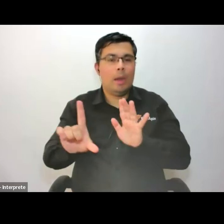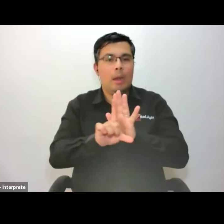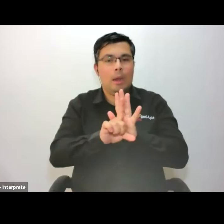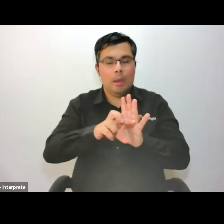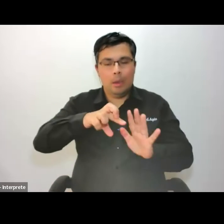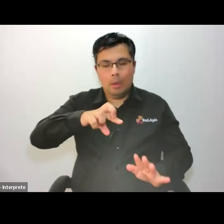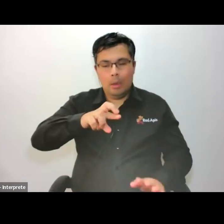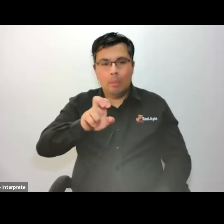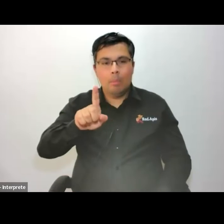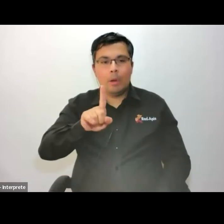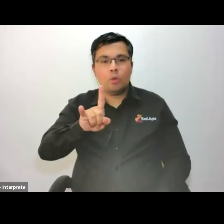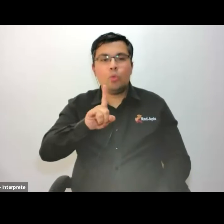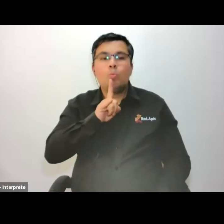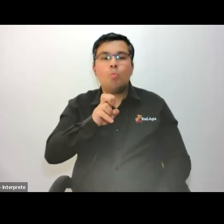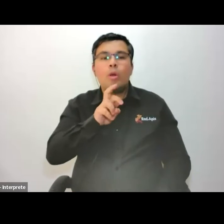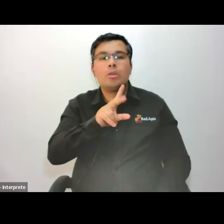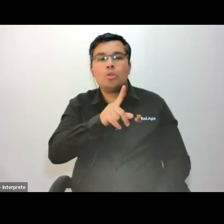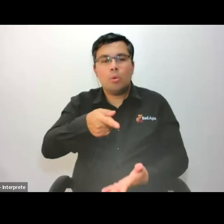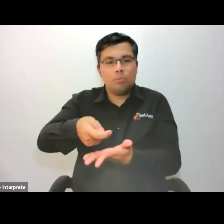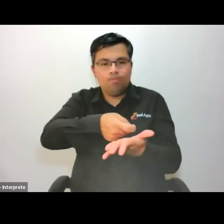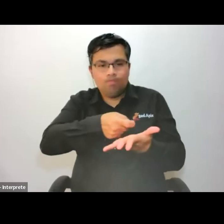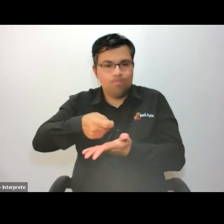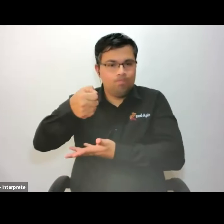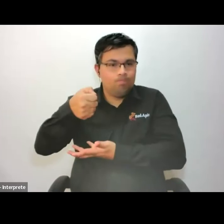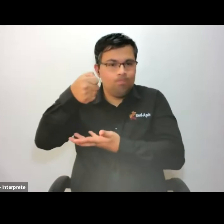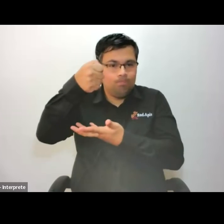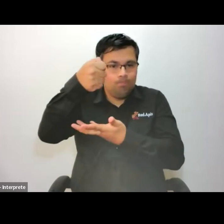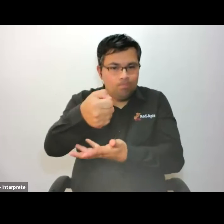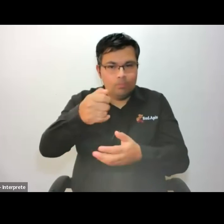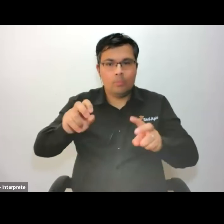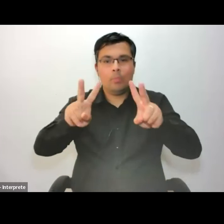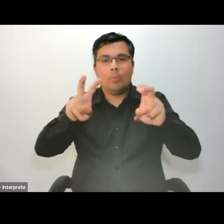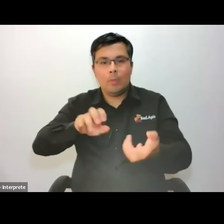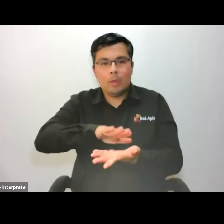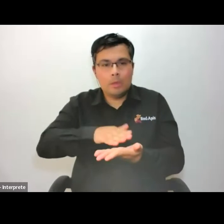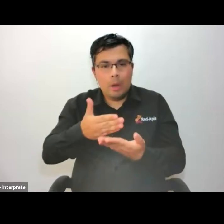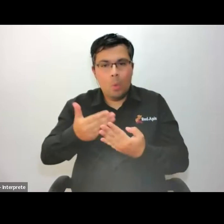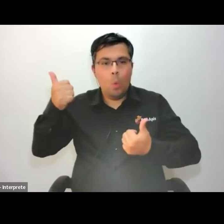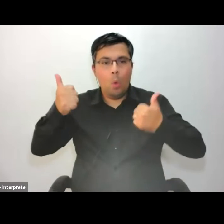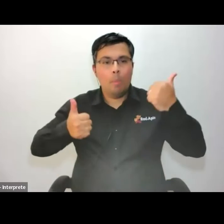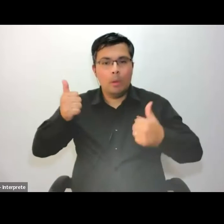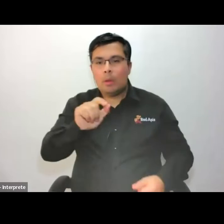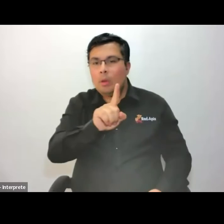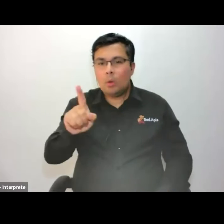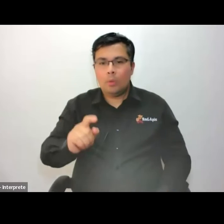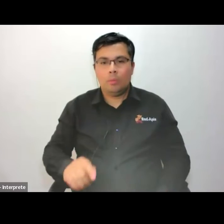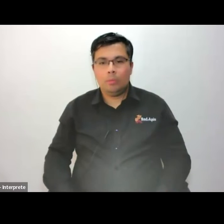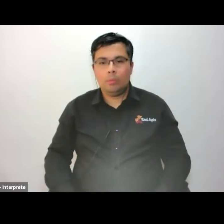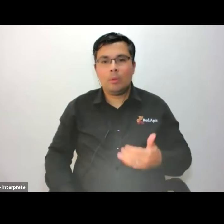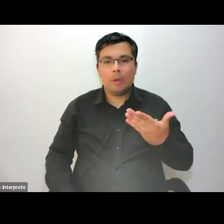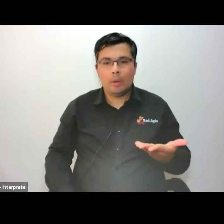asignado recursos específicamente en educación. Salud no es mi área de competencia, pero entiendo que tampoco viene a asignar